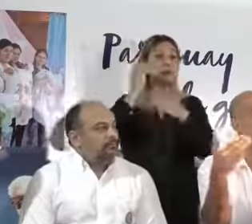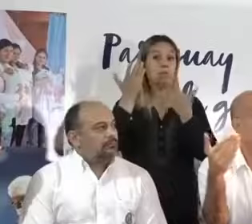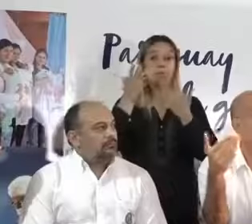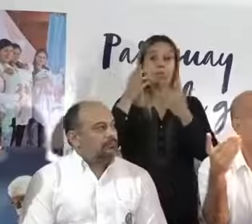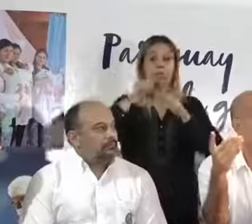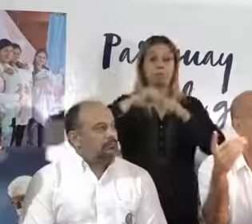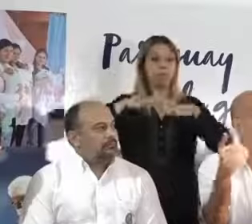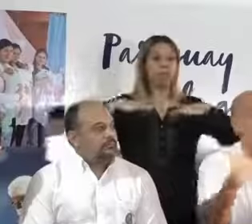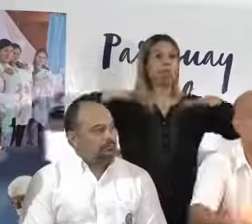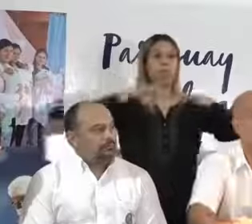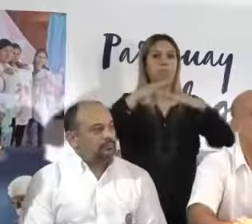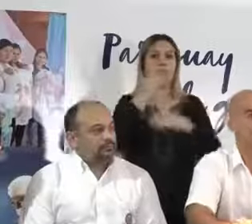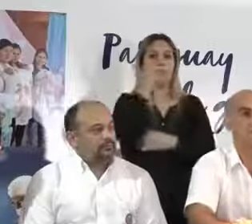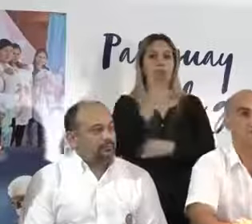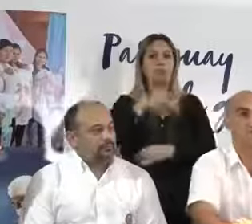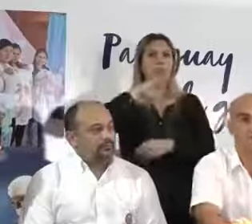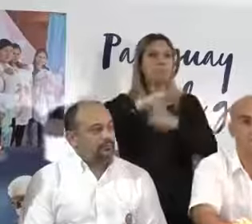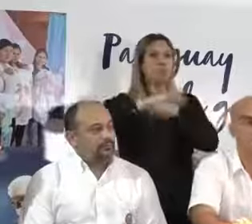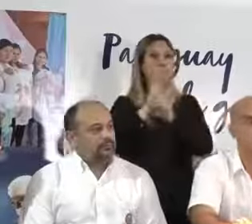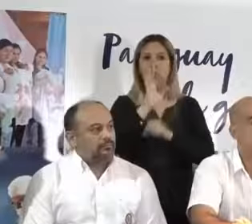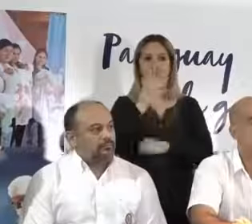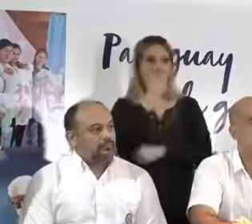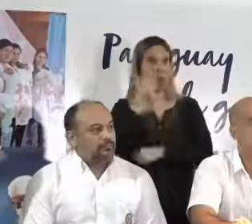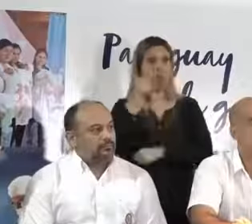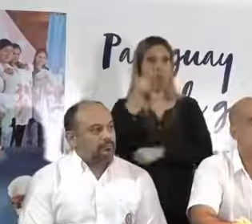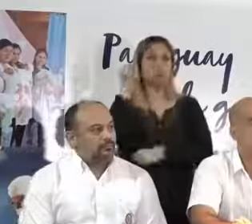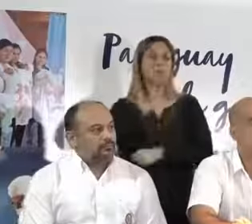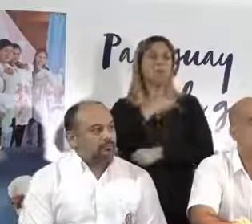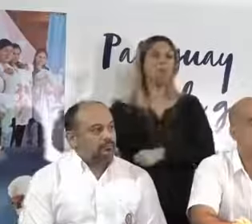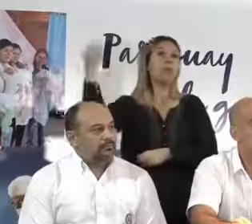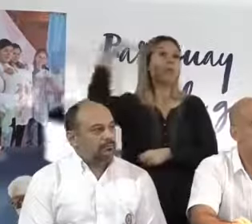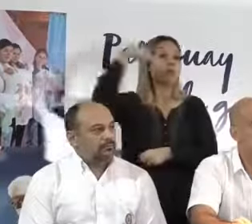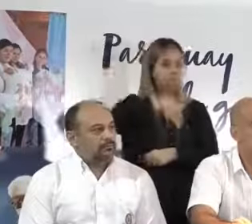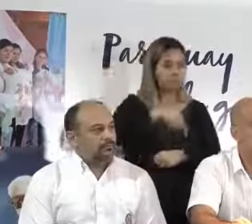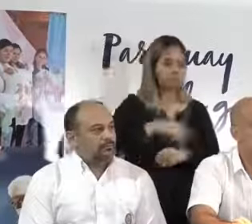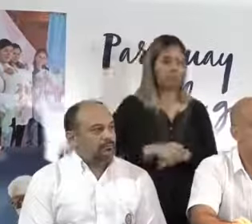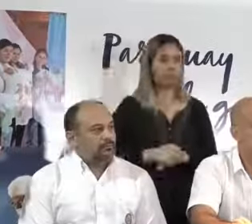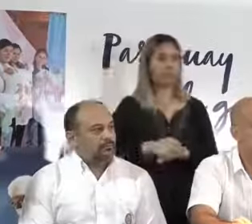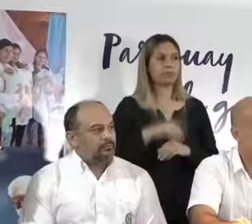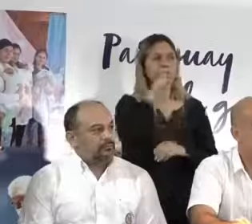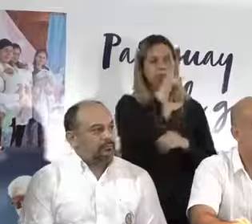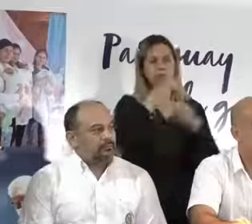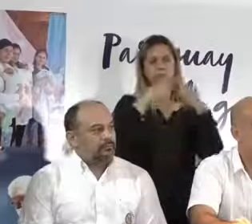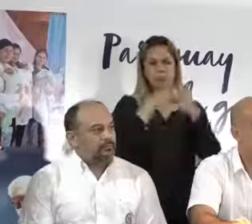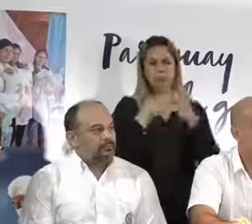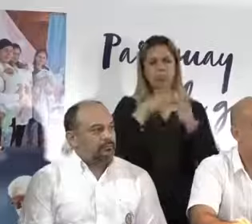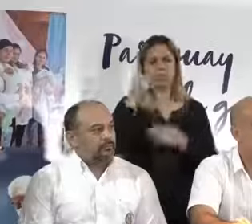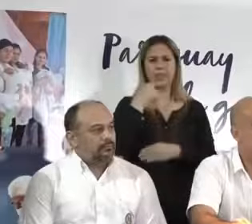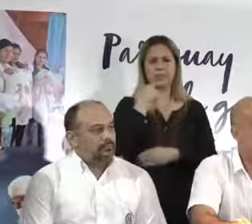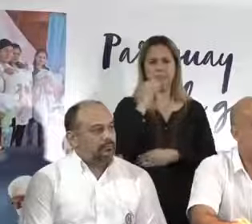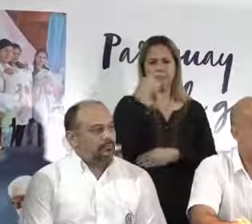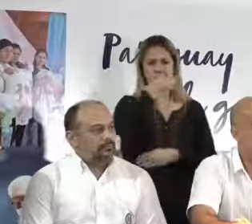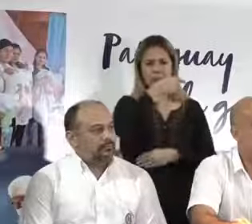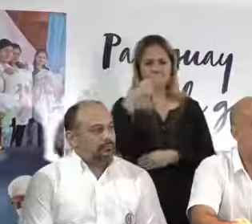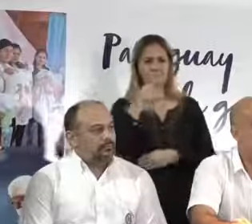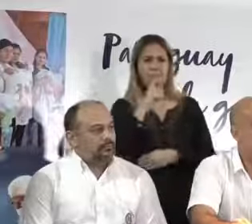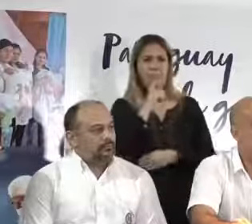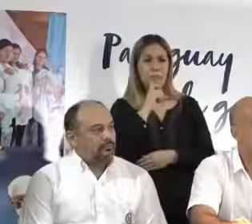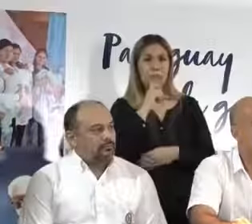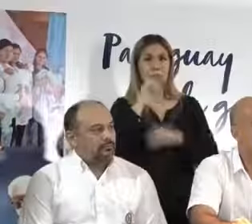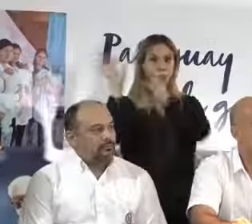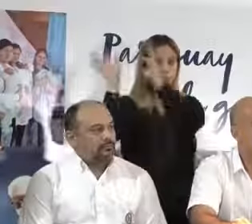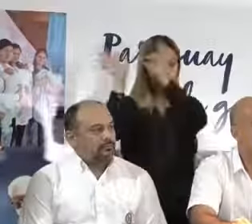circulación comunitaria del virus, ¿verdad? Doctor, mencionó que esta persona llegó en los primeros días de este mes, pero básicamente seguimos en los primeros días de este mes.